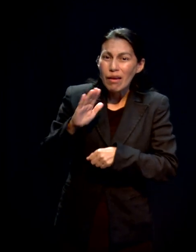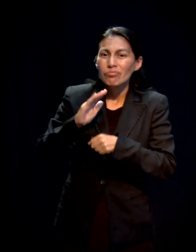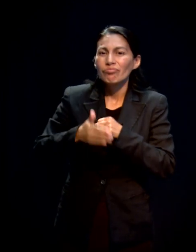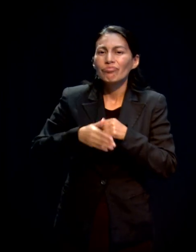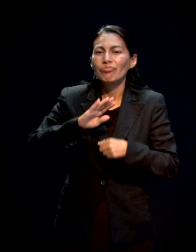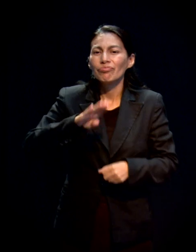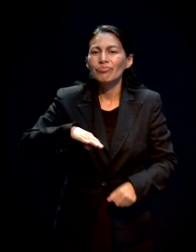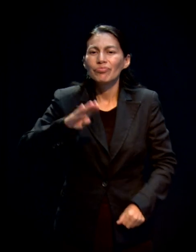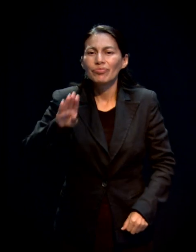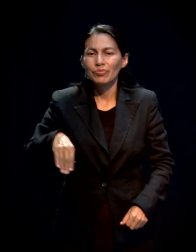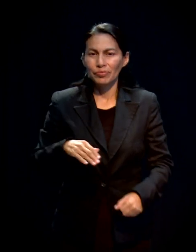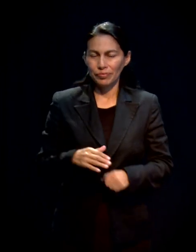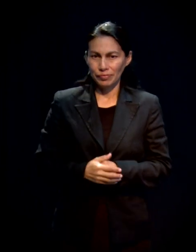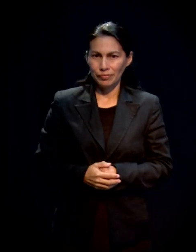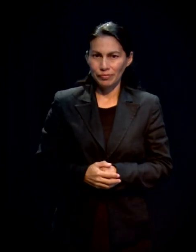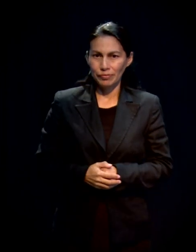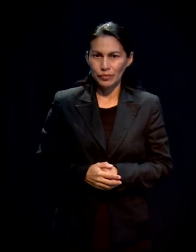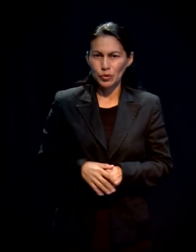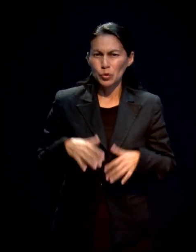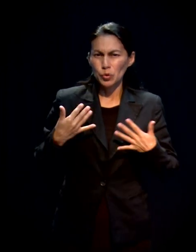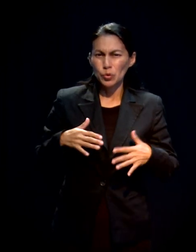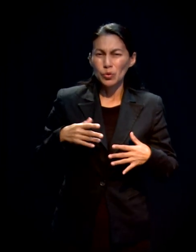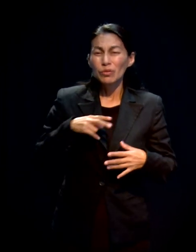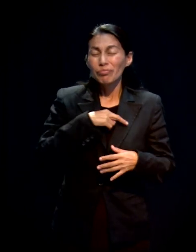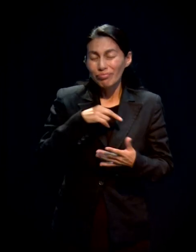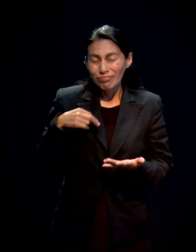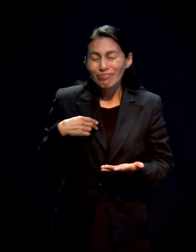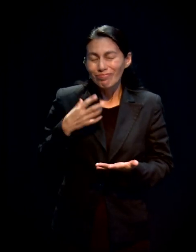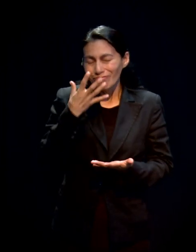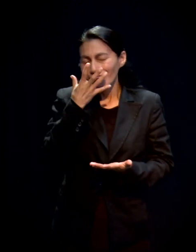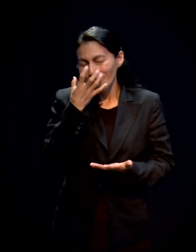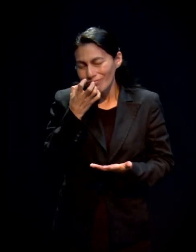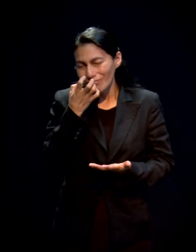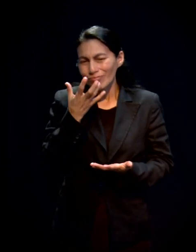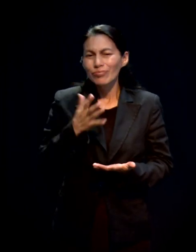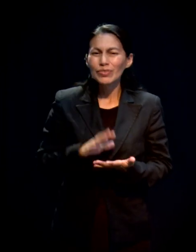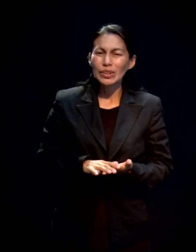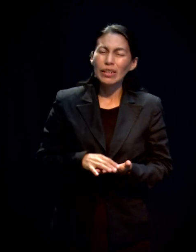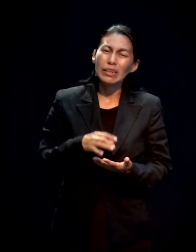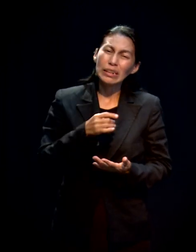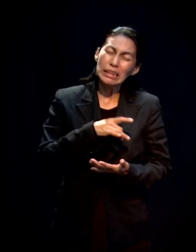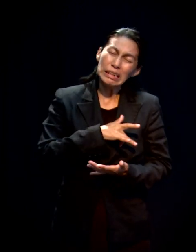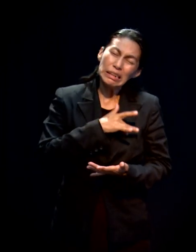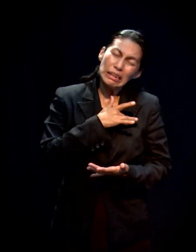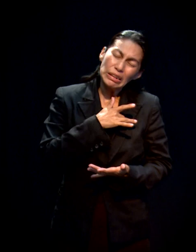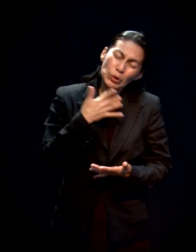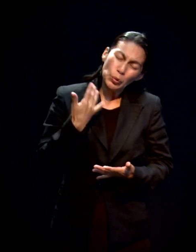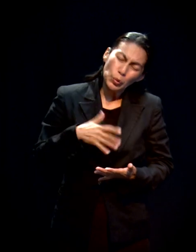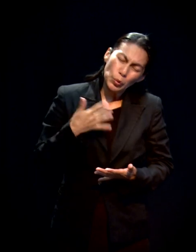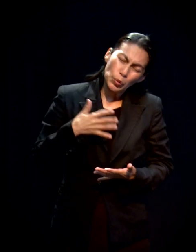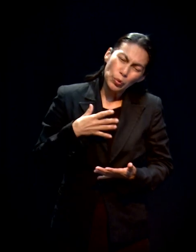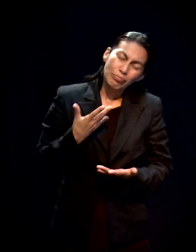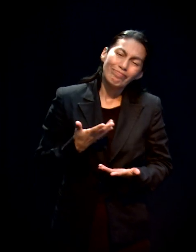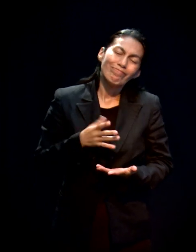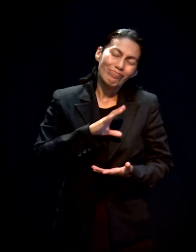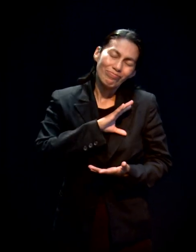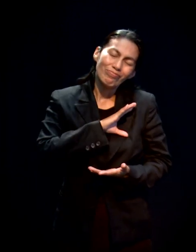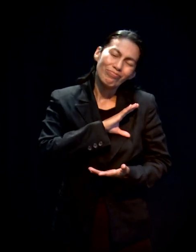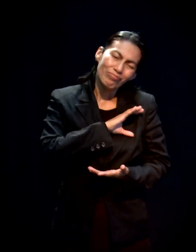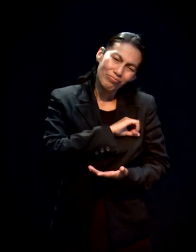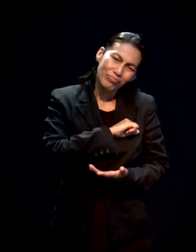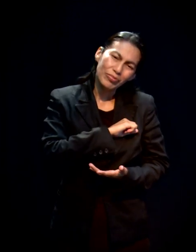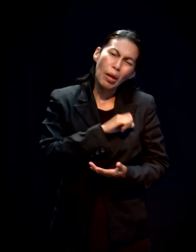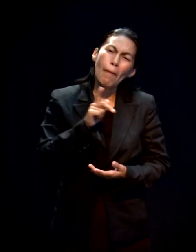pero nosotros este nos pusimos tristes aunque nos dolió pero